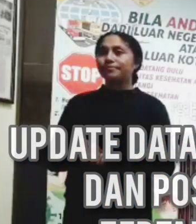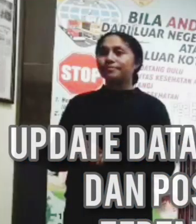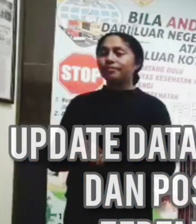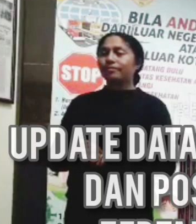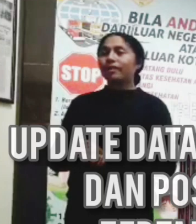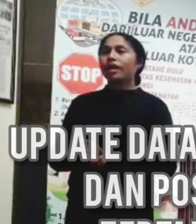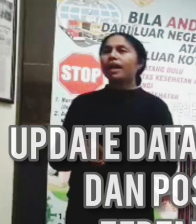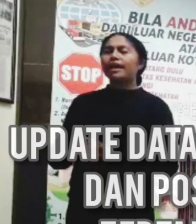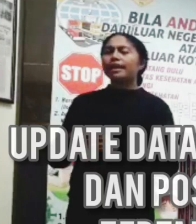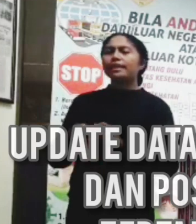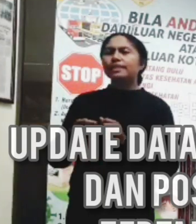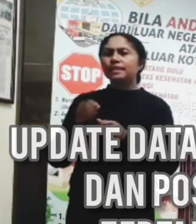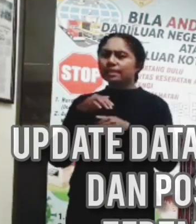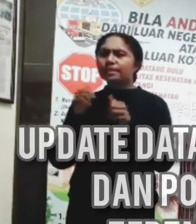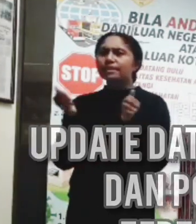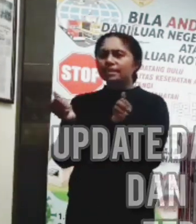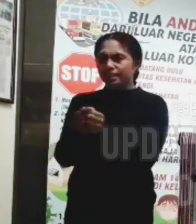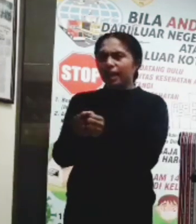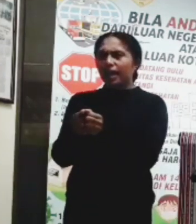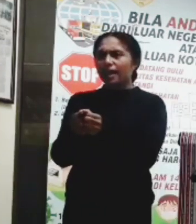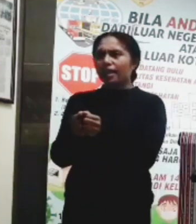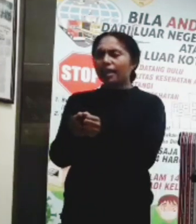terkait dengan